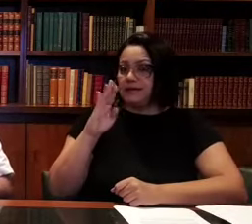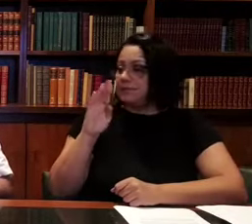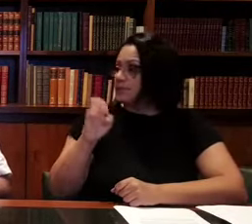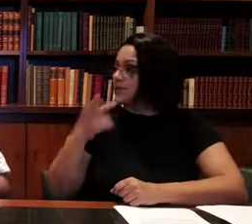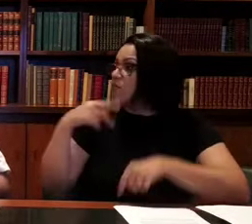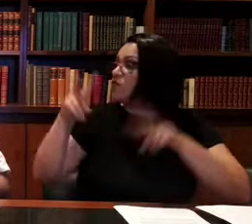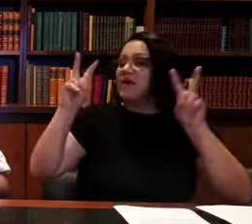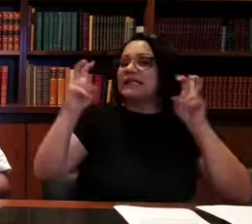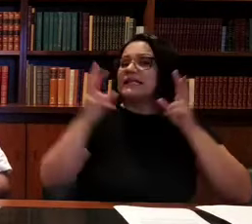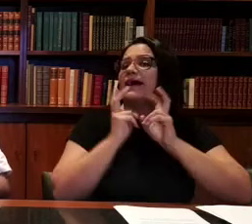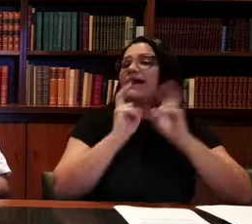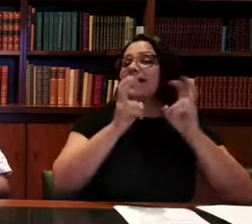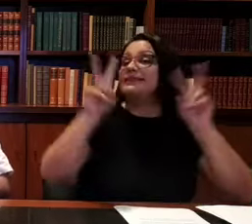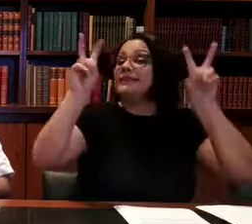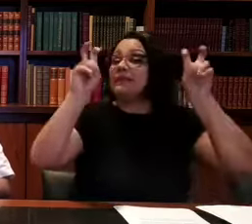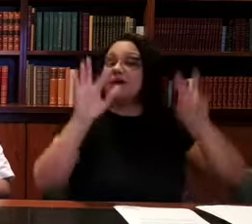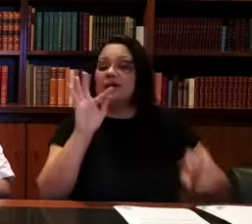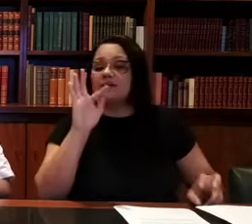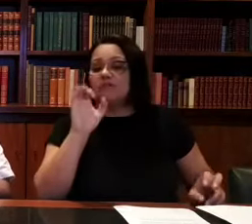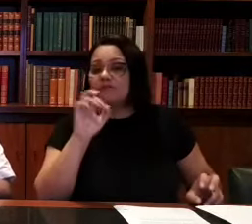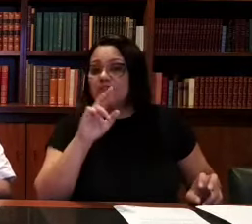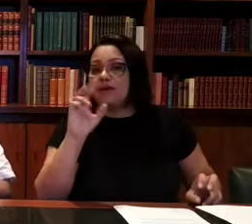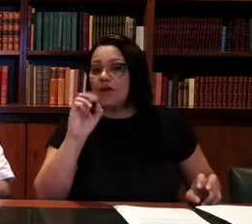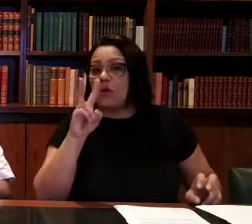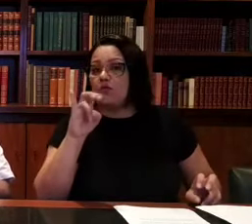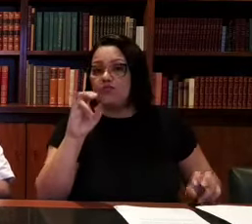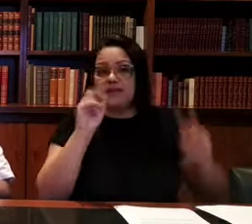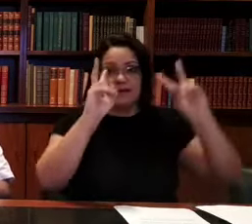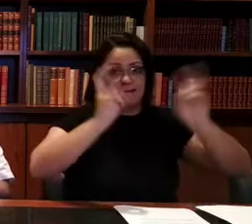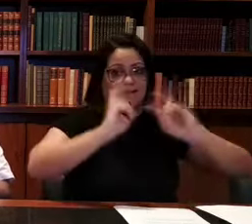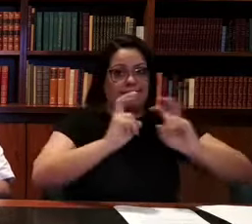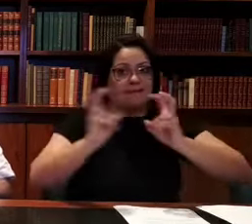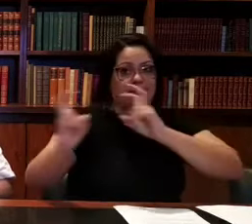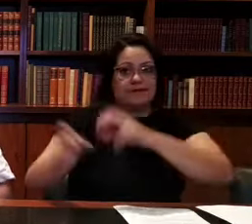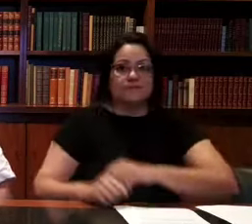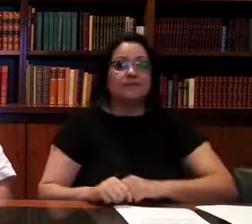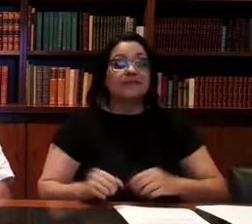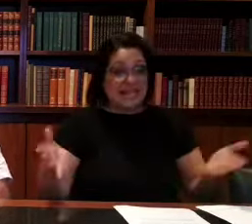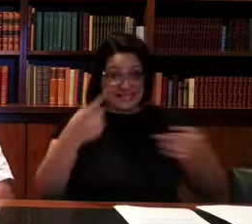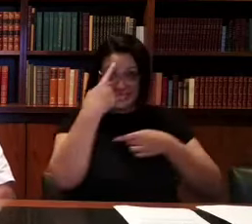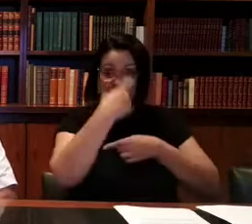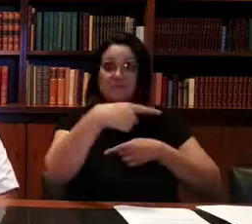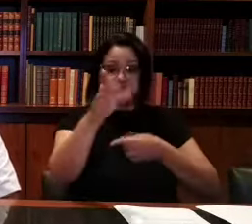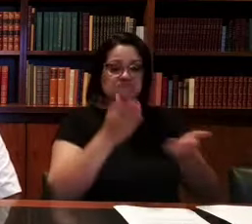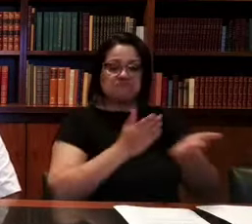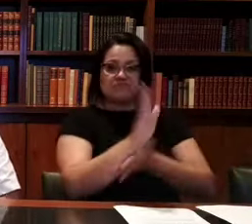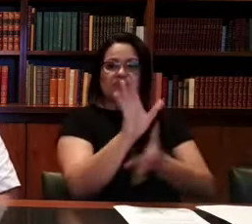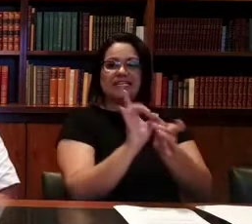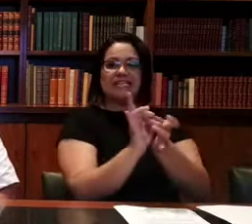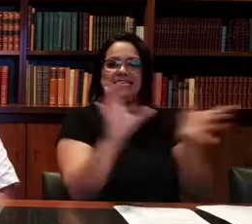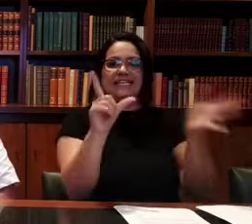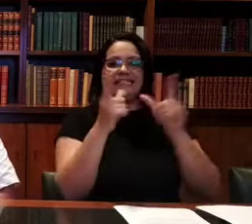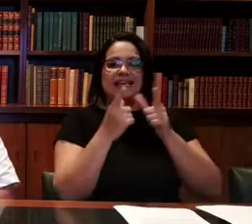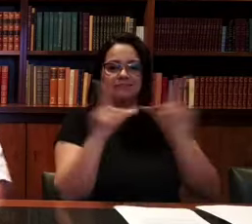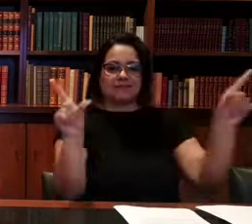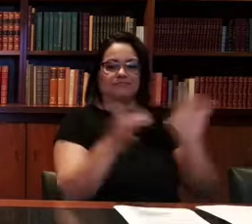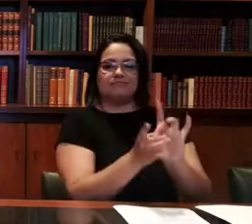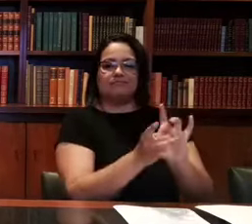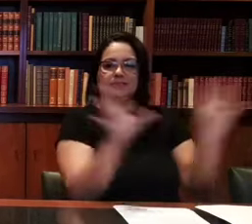vamos lá grande notícia essa semana saiu a licença de instalação da ferrovia de integração